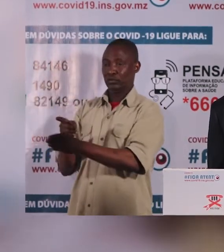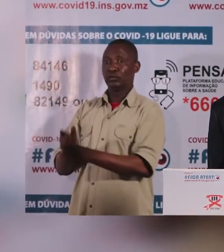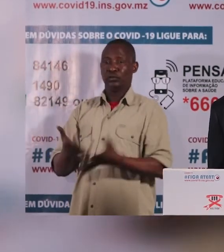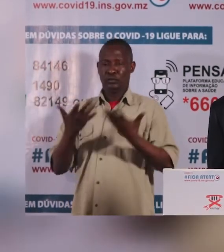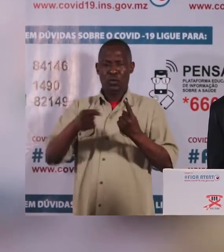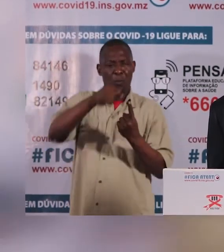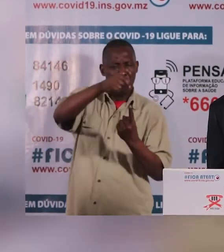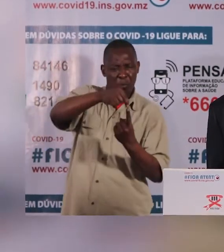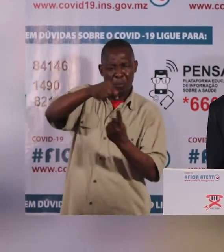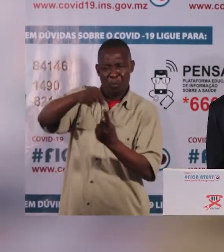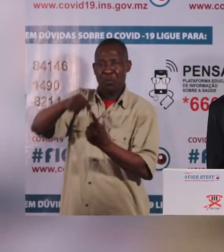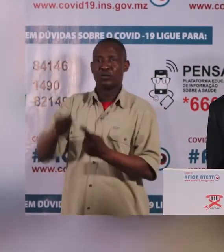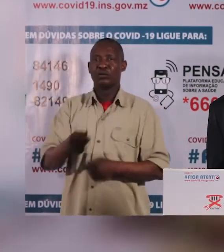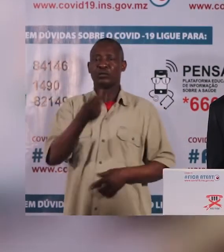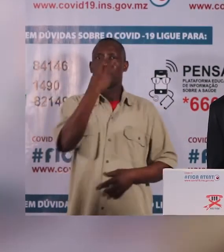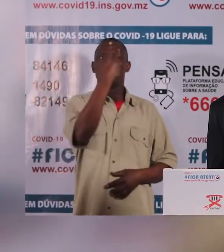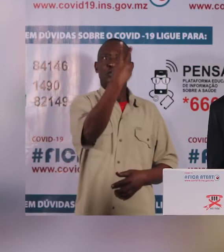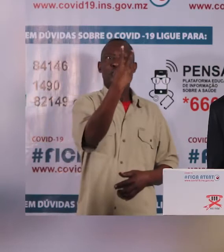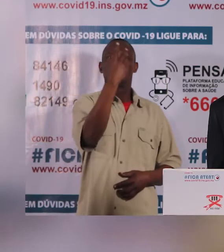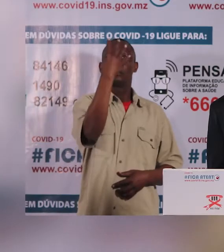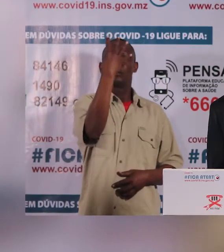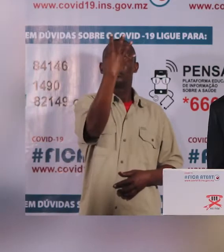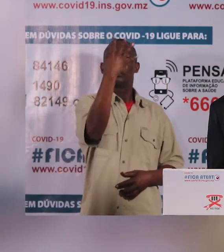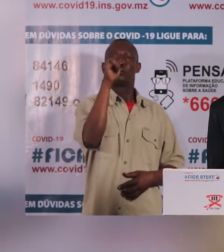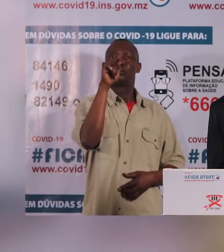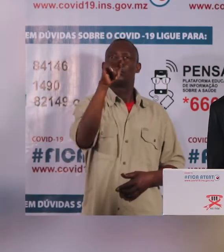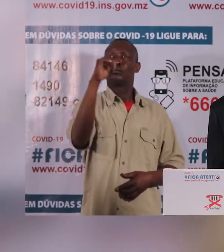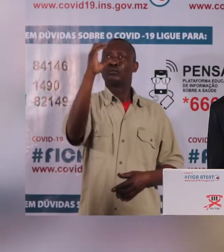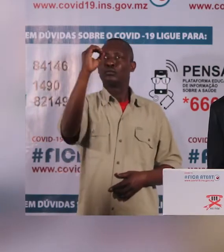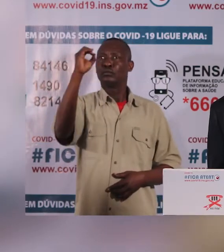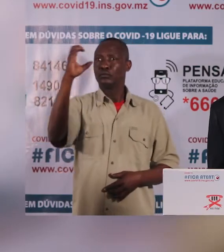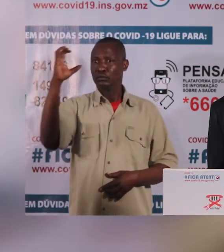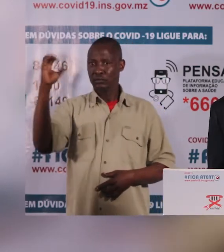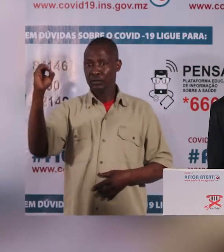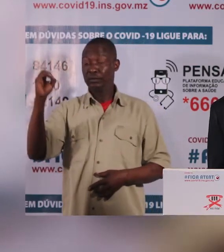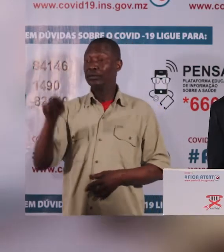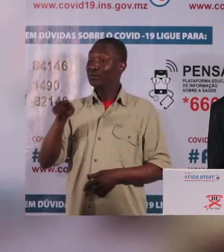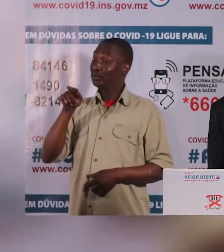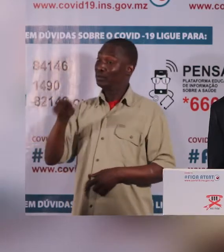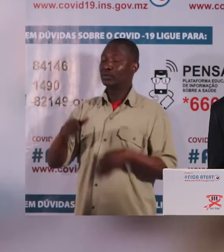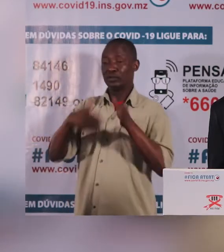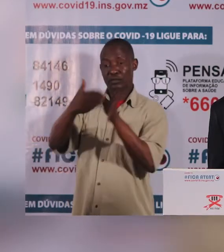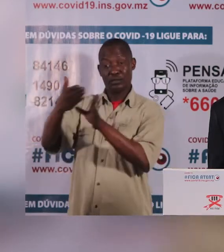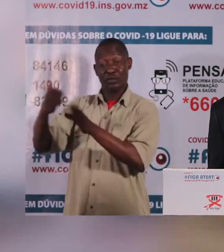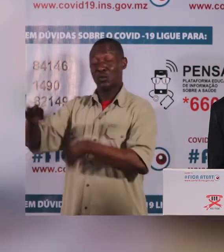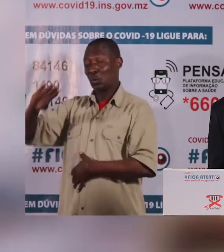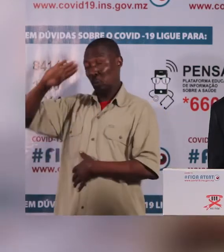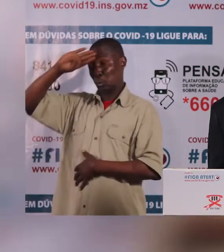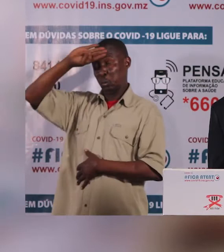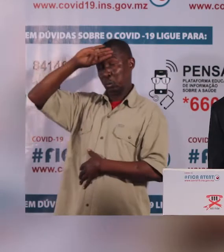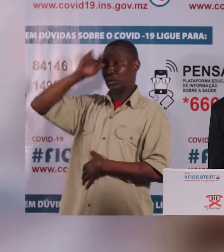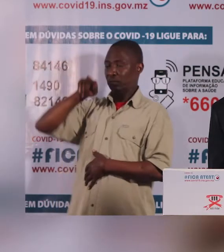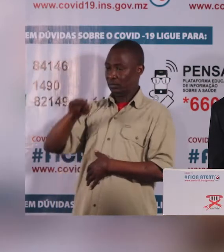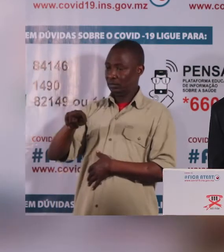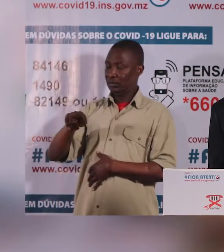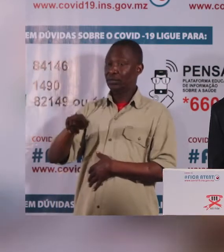testes realizados e temos 737 casos positivos. Portanto, o número de testes está nas barras azuis e o número